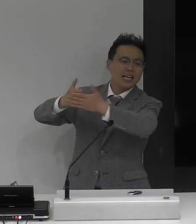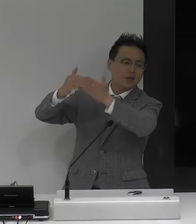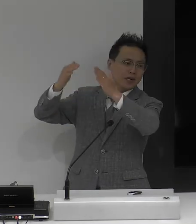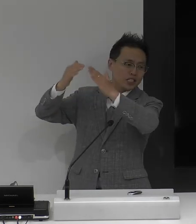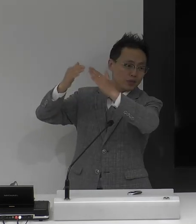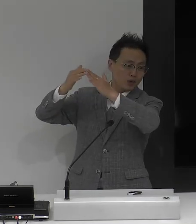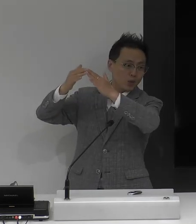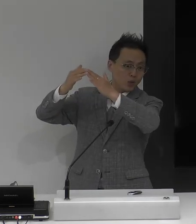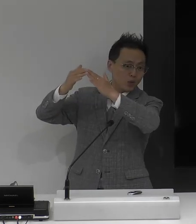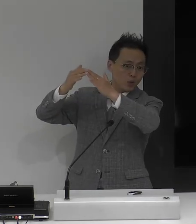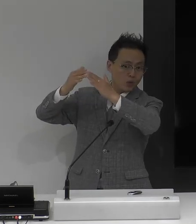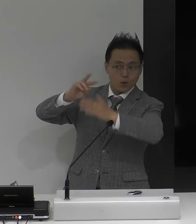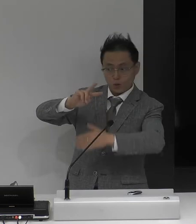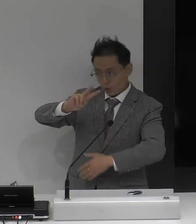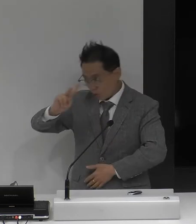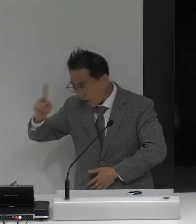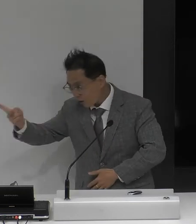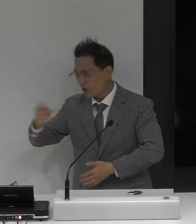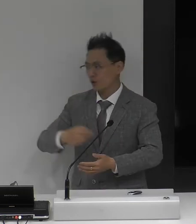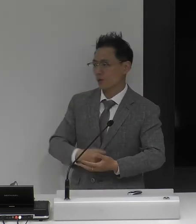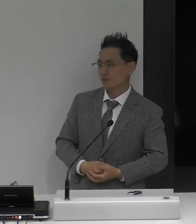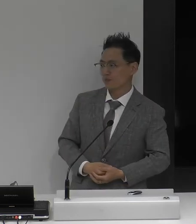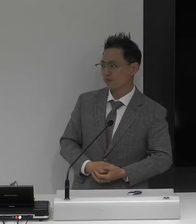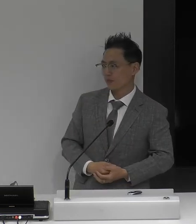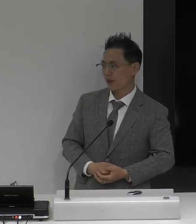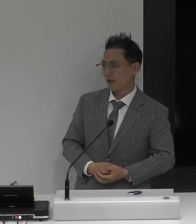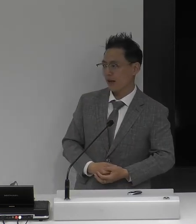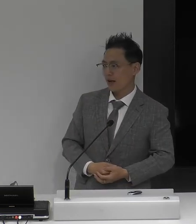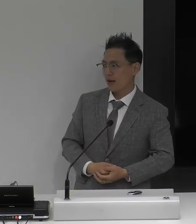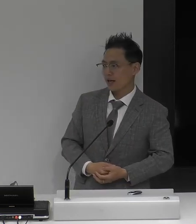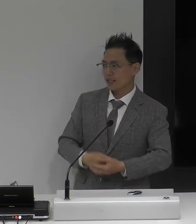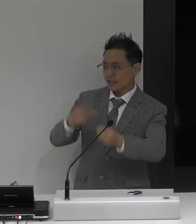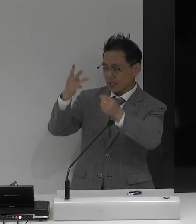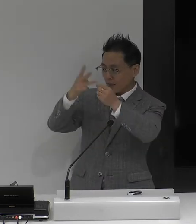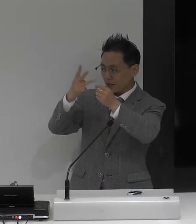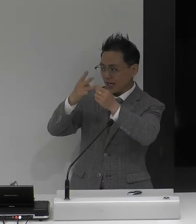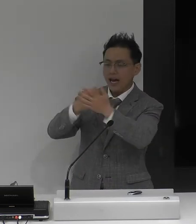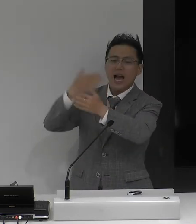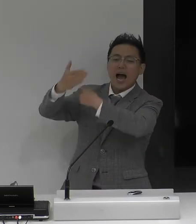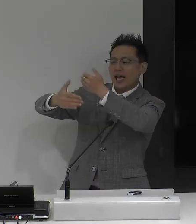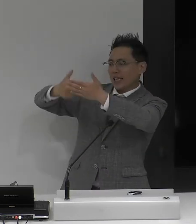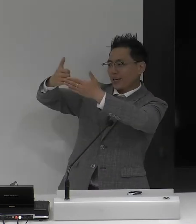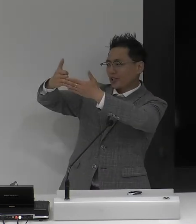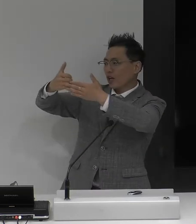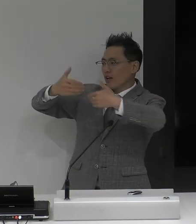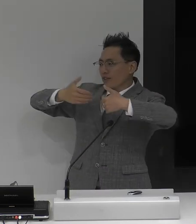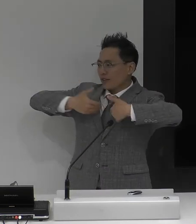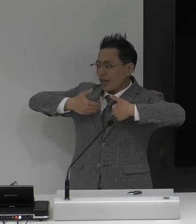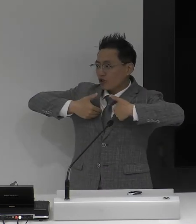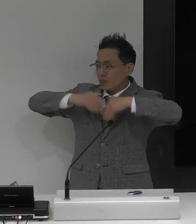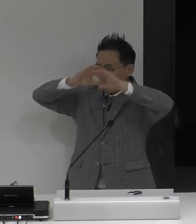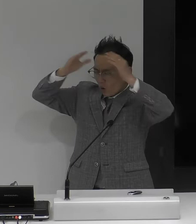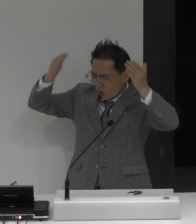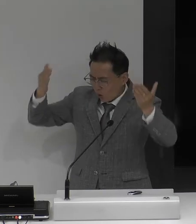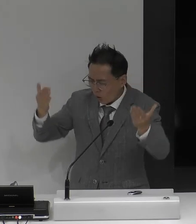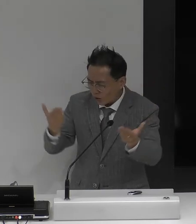하나님이 집으로 될 것이요. 세 번째, 하나님께서 내게 주신 모든